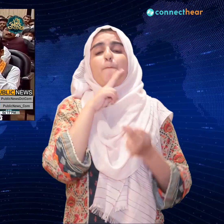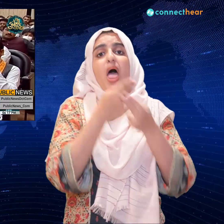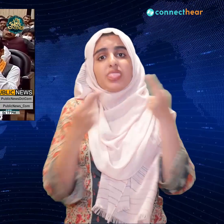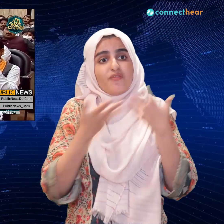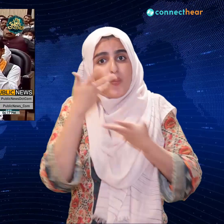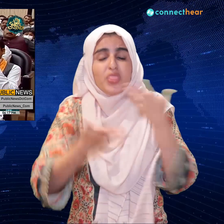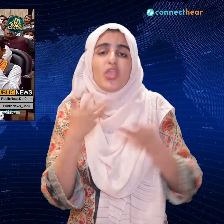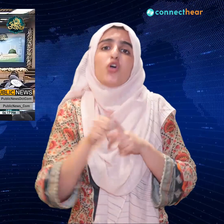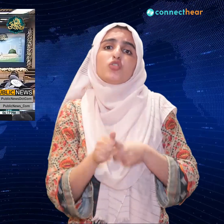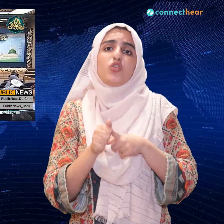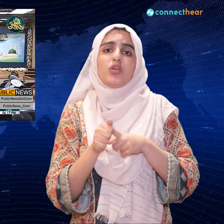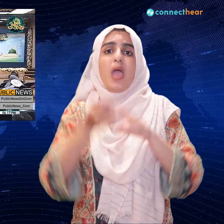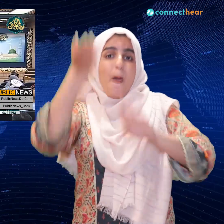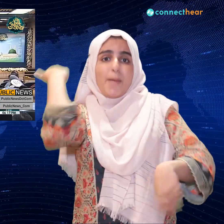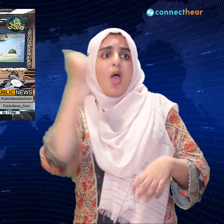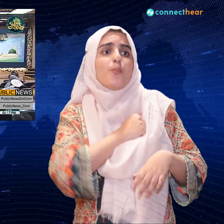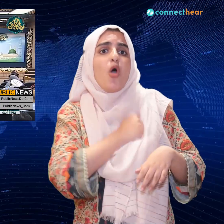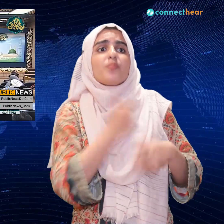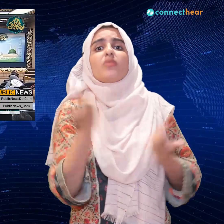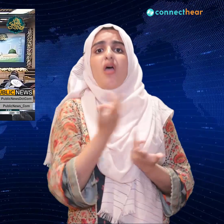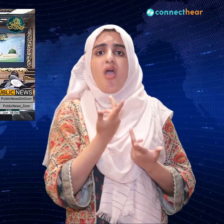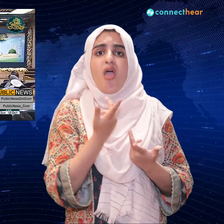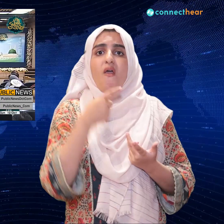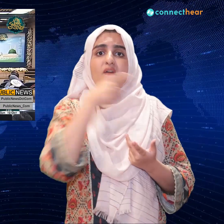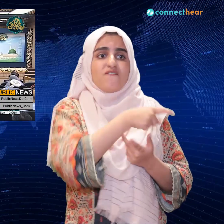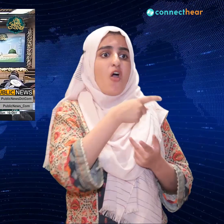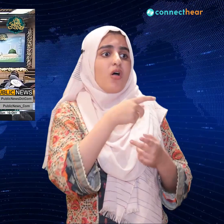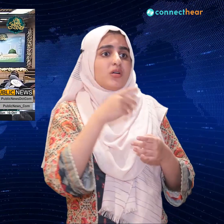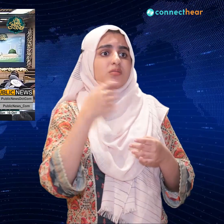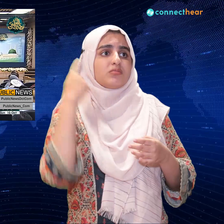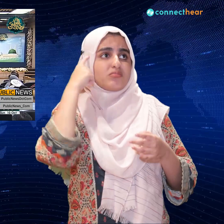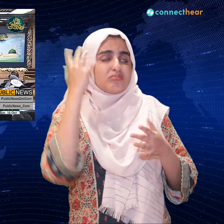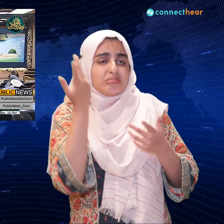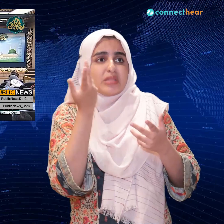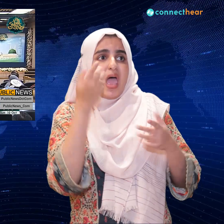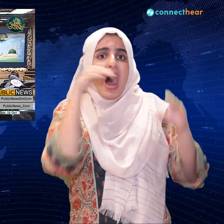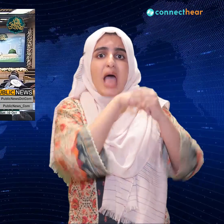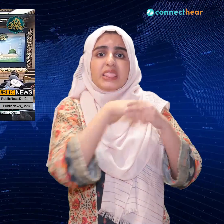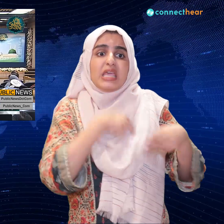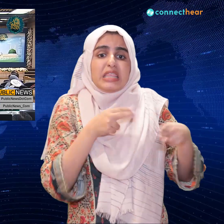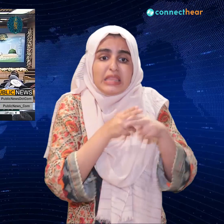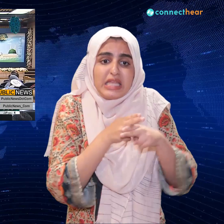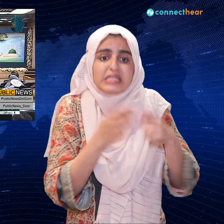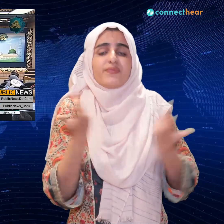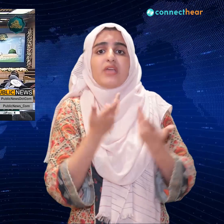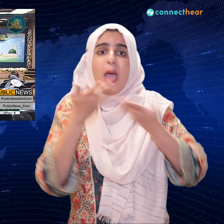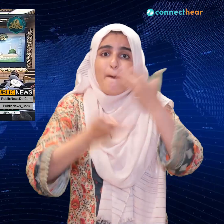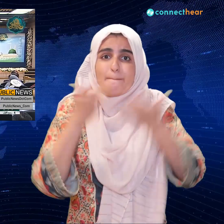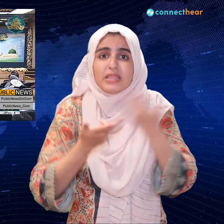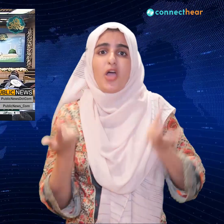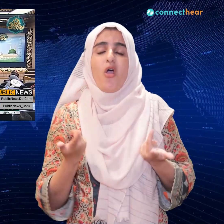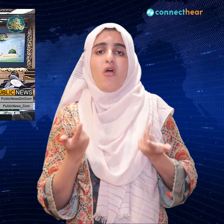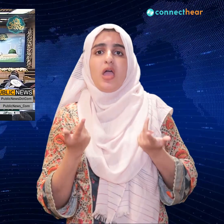بھی بتائیں تو صحیح کہ وہ حضرت امام حسین کی قربانی کیا تھی، کیوں اصول زندگی سے زیادہ بہتر ہو